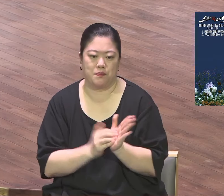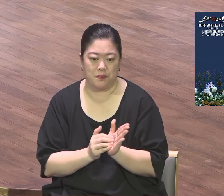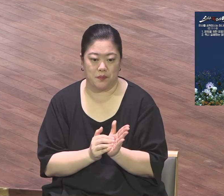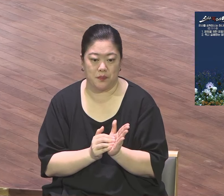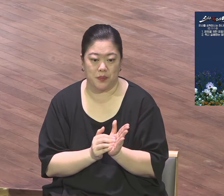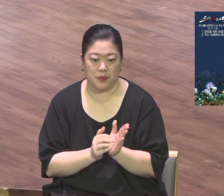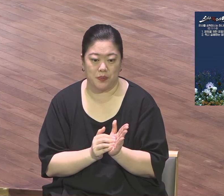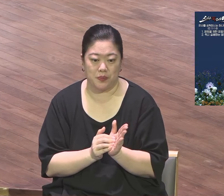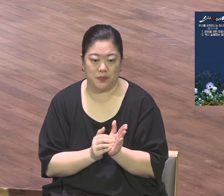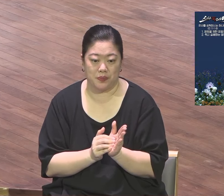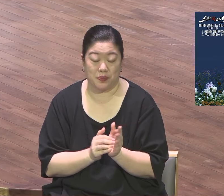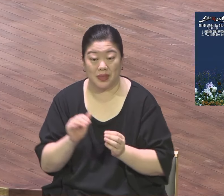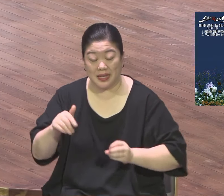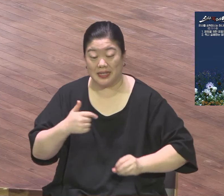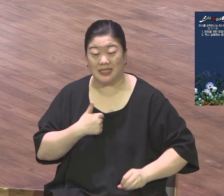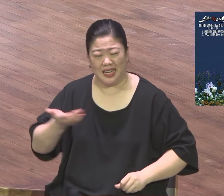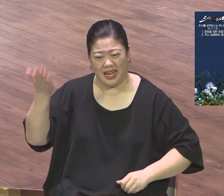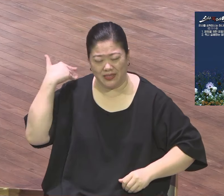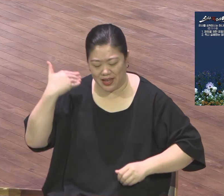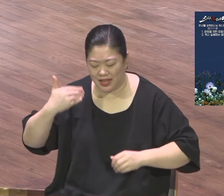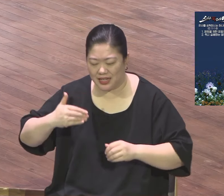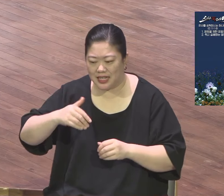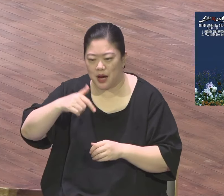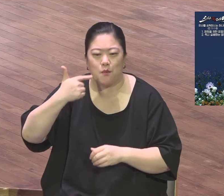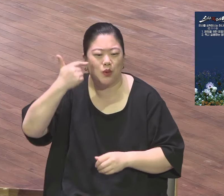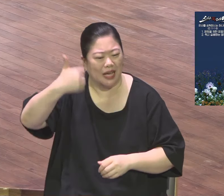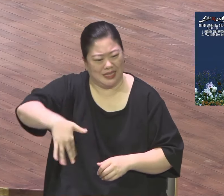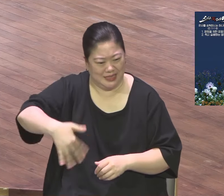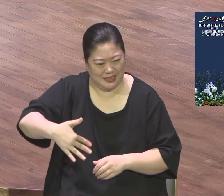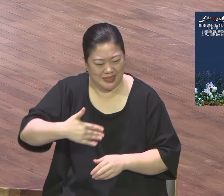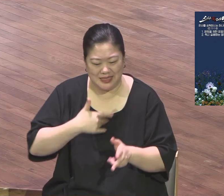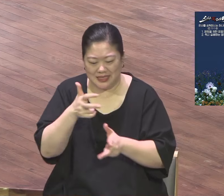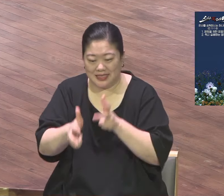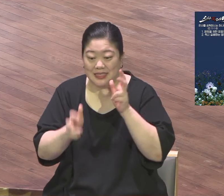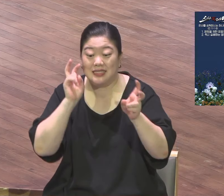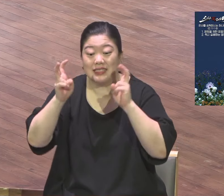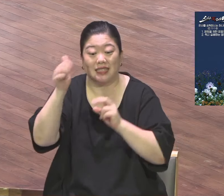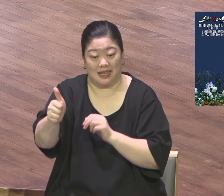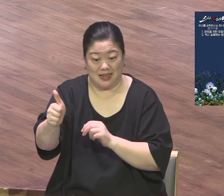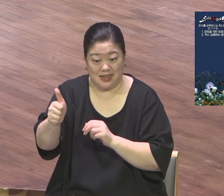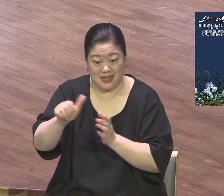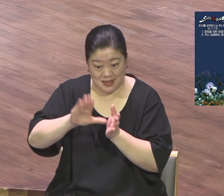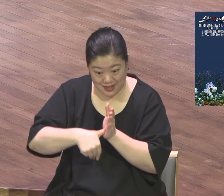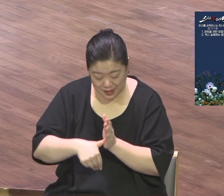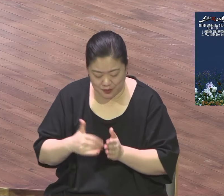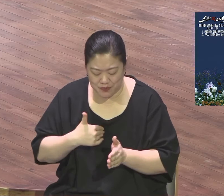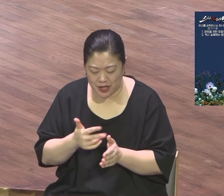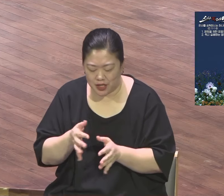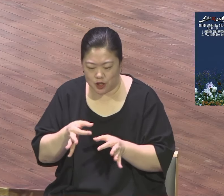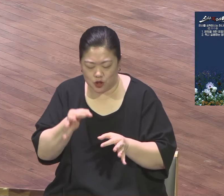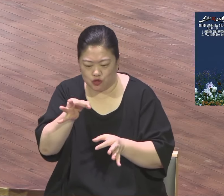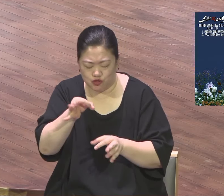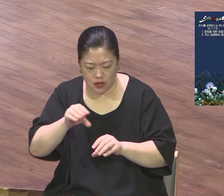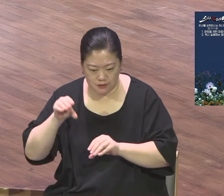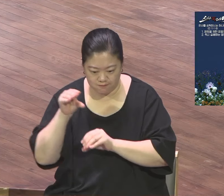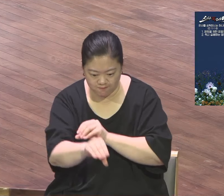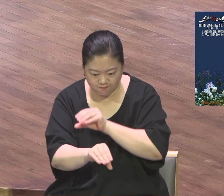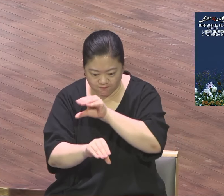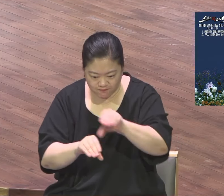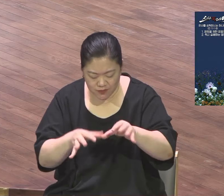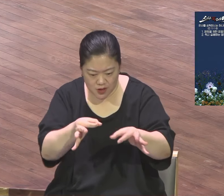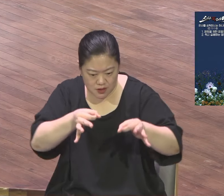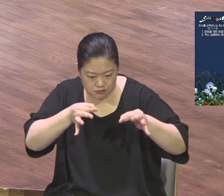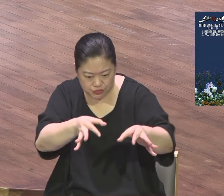투자, 제가 사업을 해봤기 때문에 투자, 하는 이 투자자의 심정을 잘 압니다. 한 번